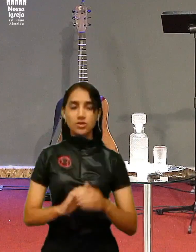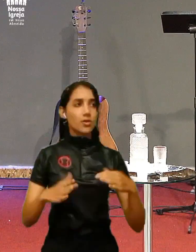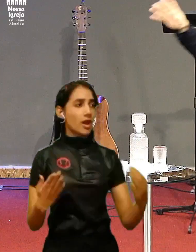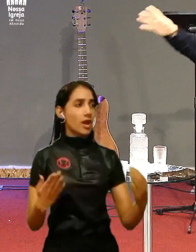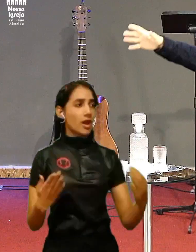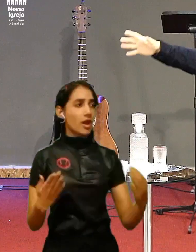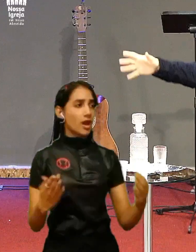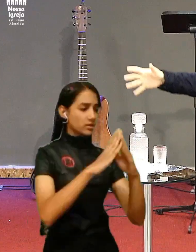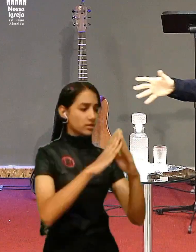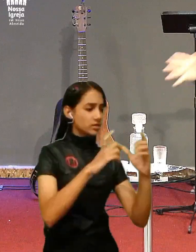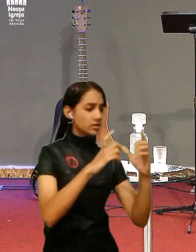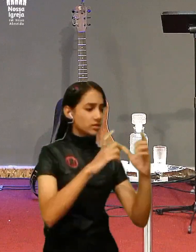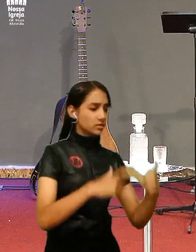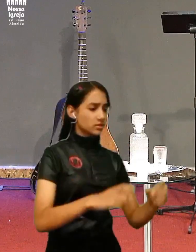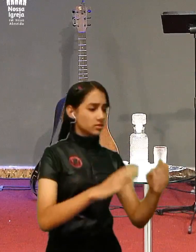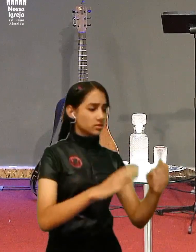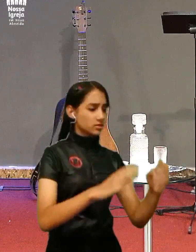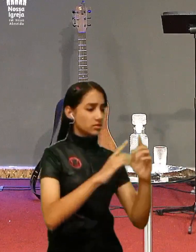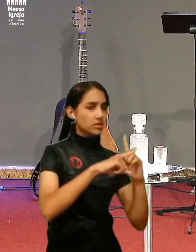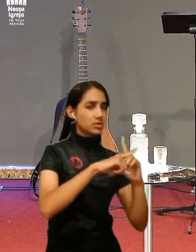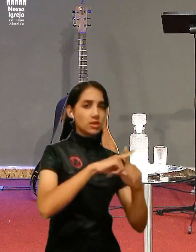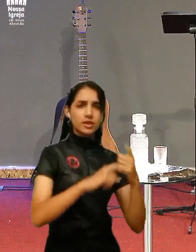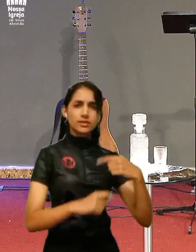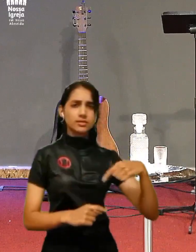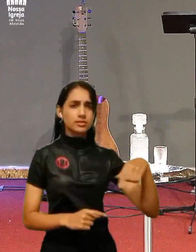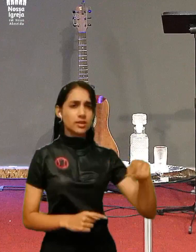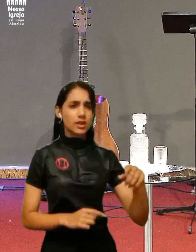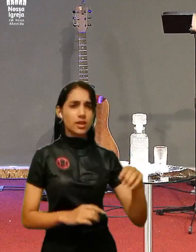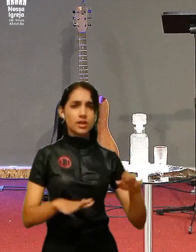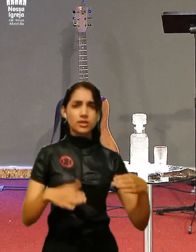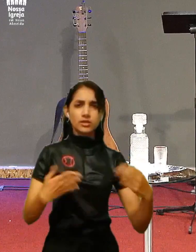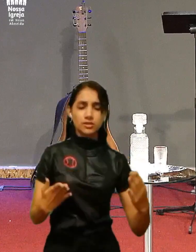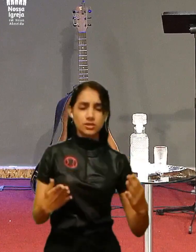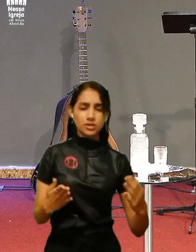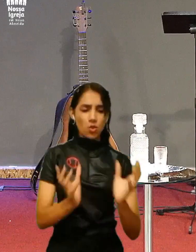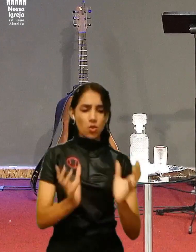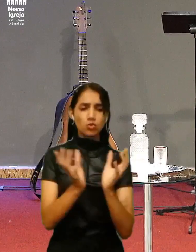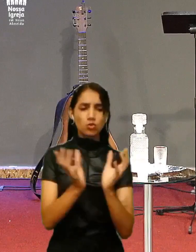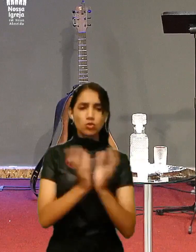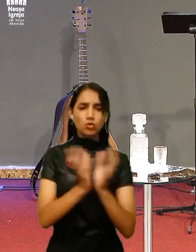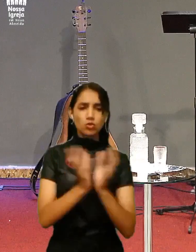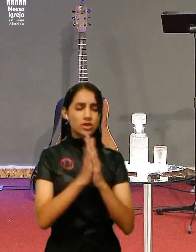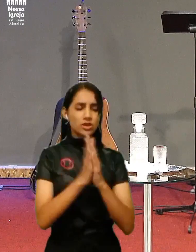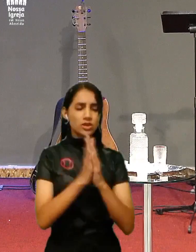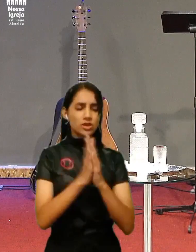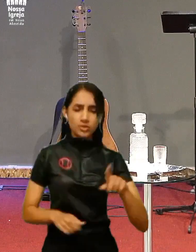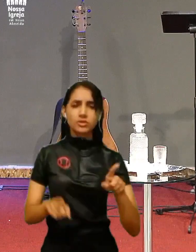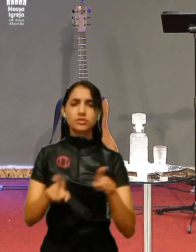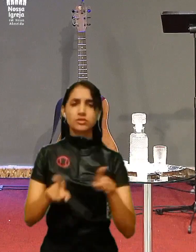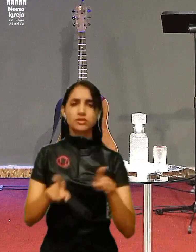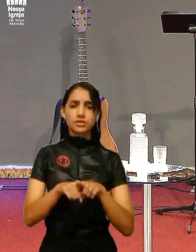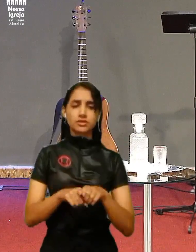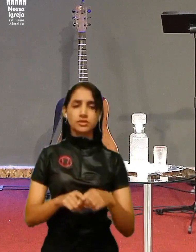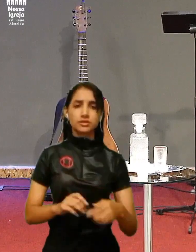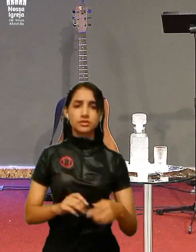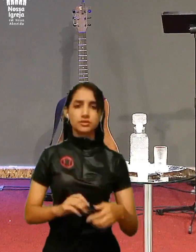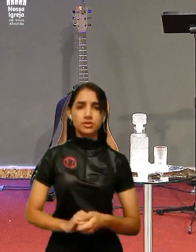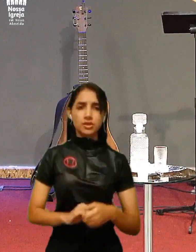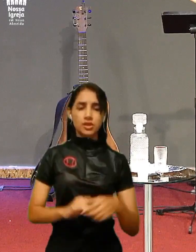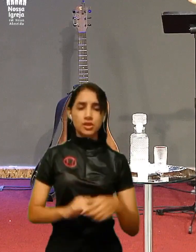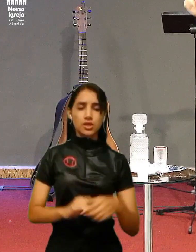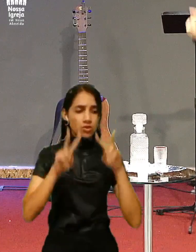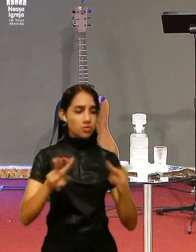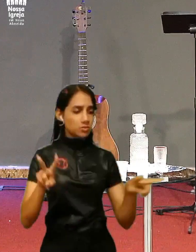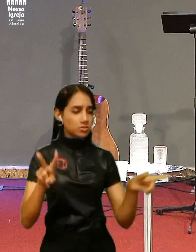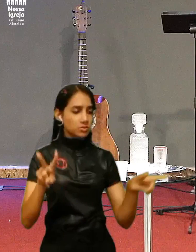que tinha uma vigília não sei aonde, a gente foi para lá também, e aí tinha um grupo de oração, o tempo todo orando, e de olho no avivamento que estava acontecendo no